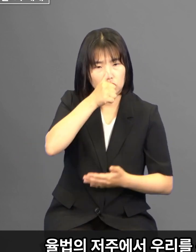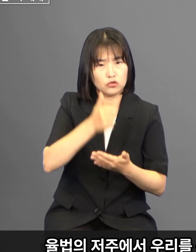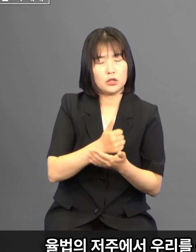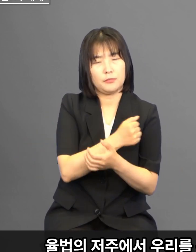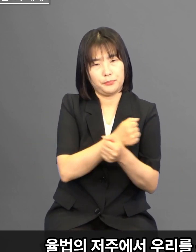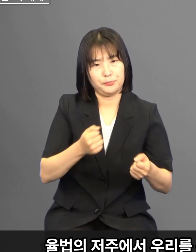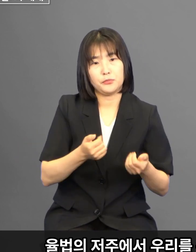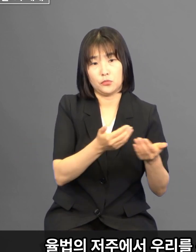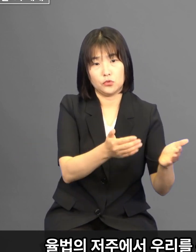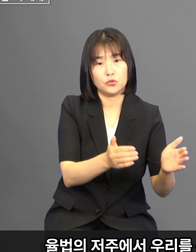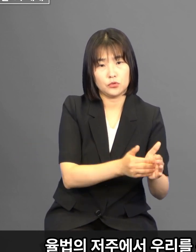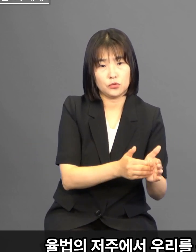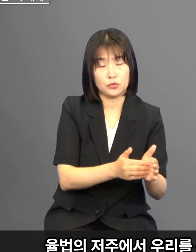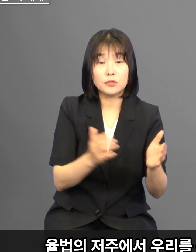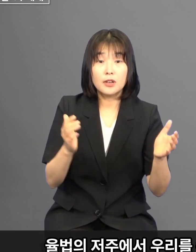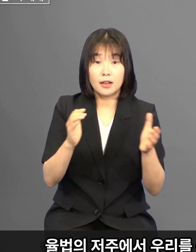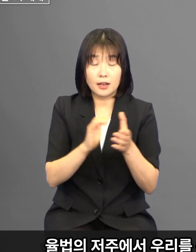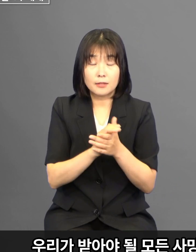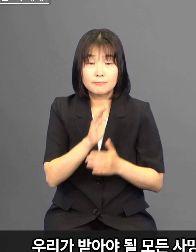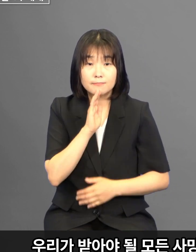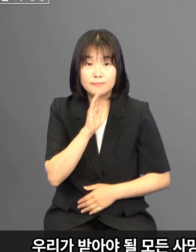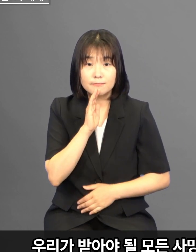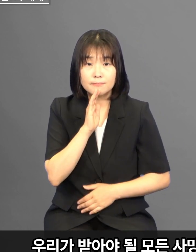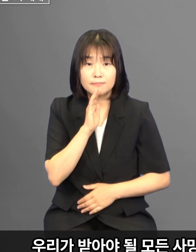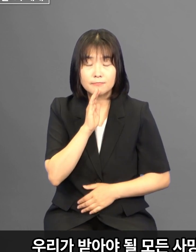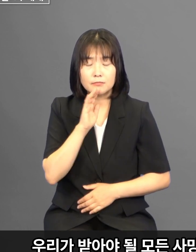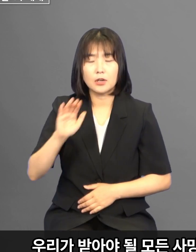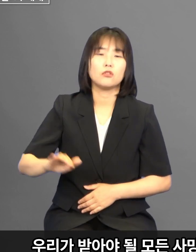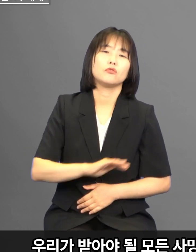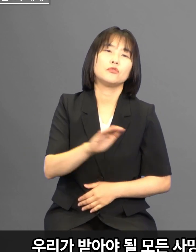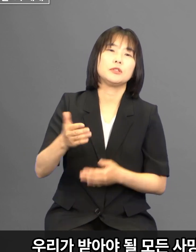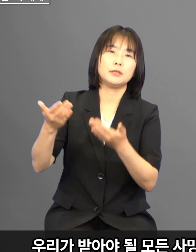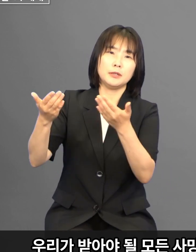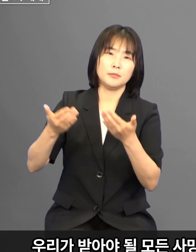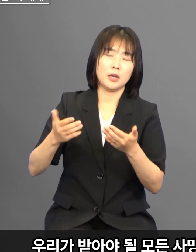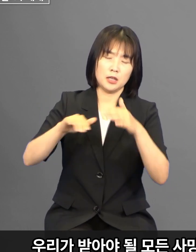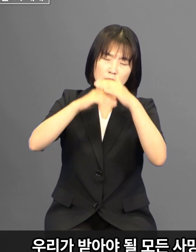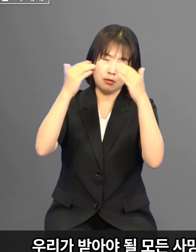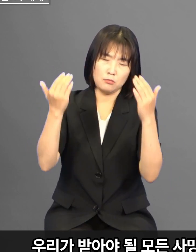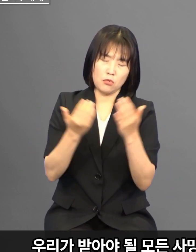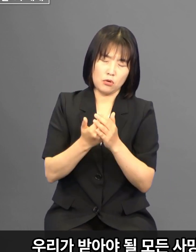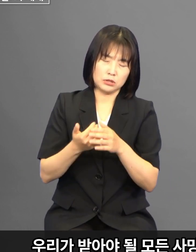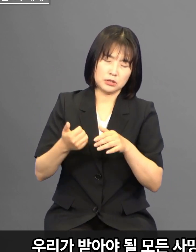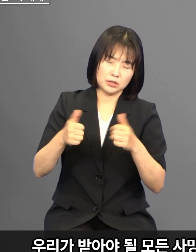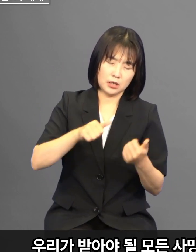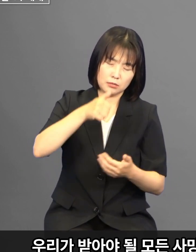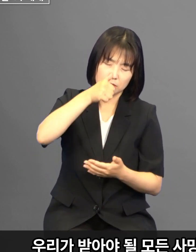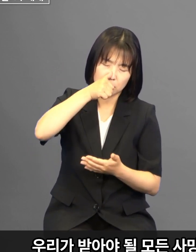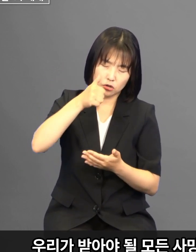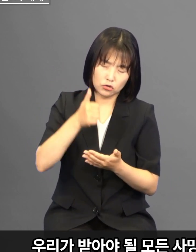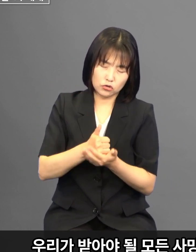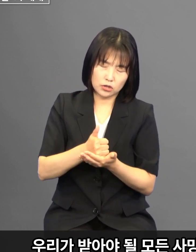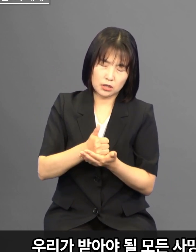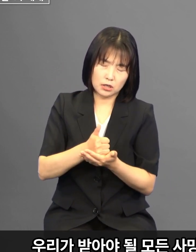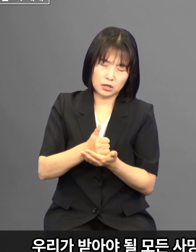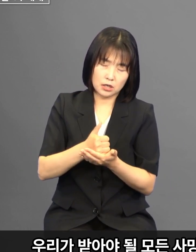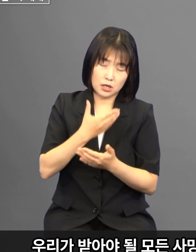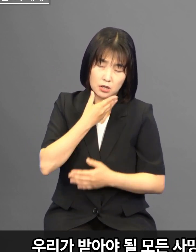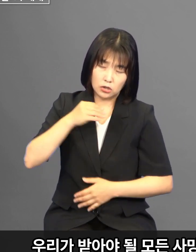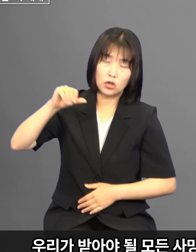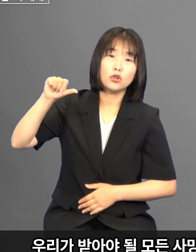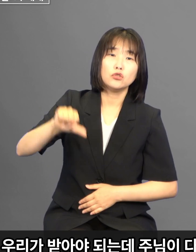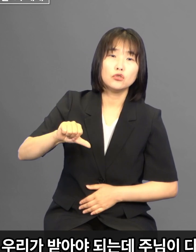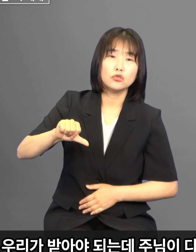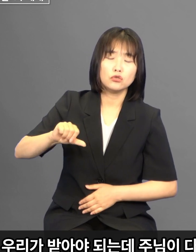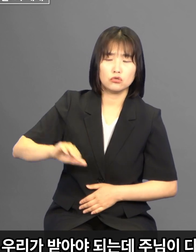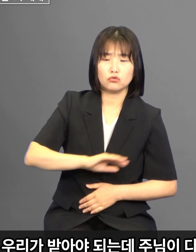속량하셨으니, 여러분 아멘입니까? 우리가 받아야 될 모든 사망과 죄의 권세를, 저주를